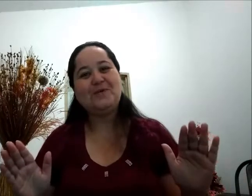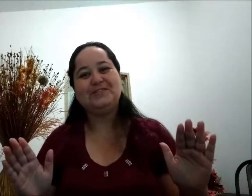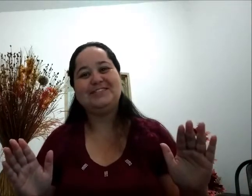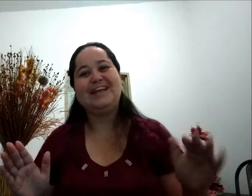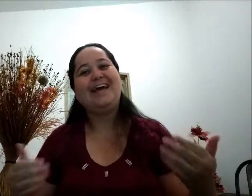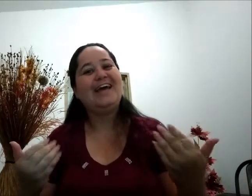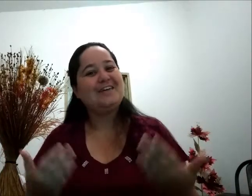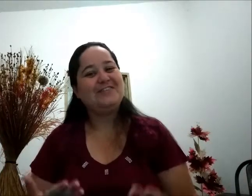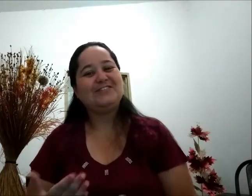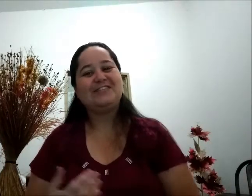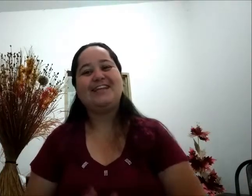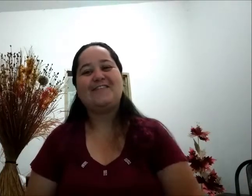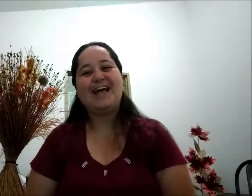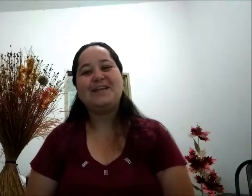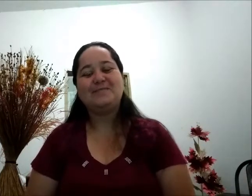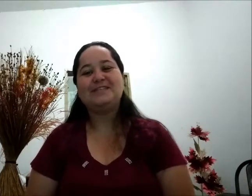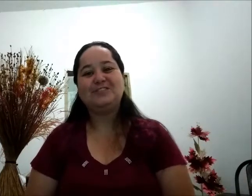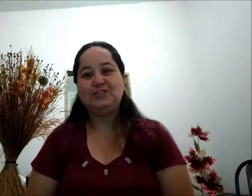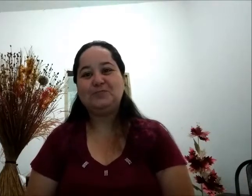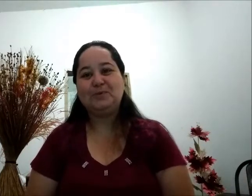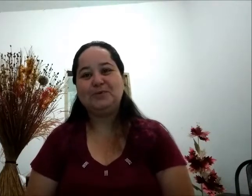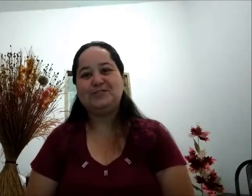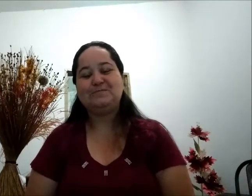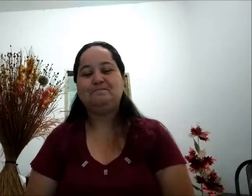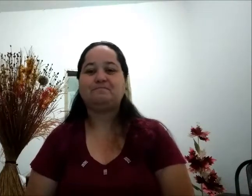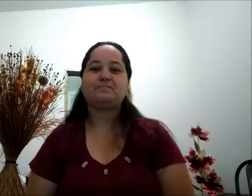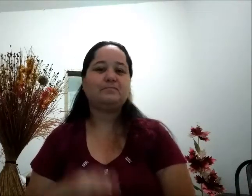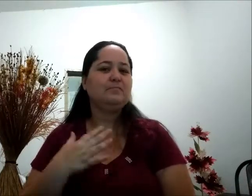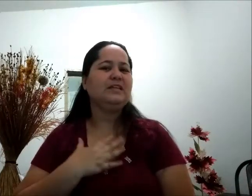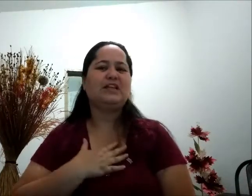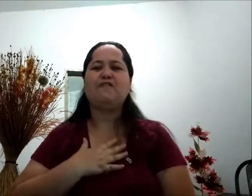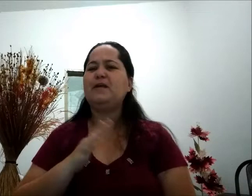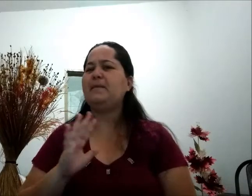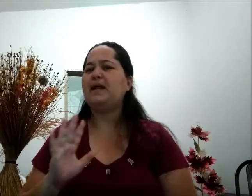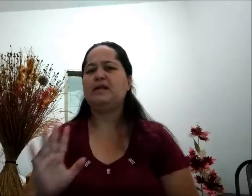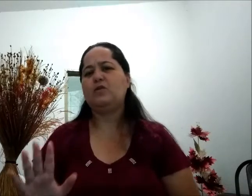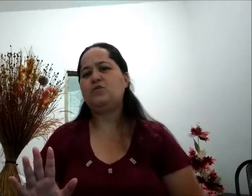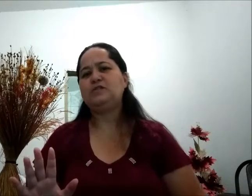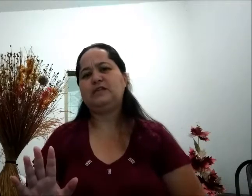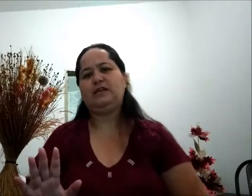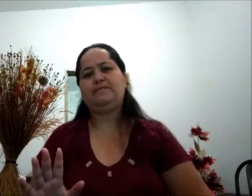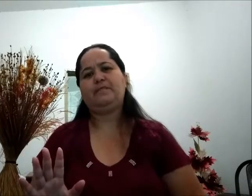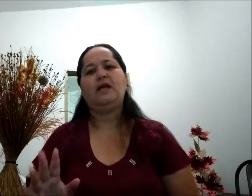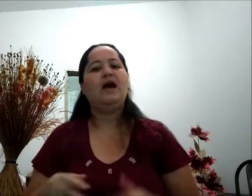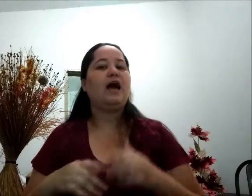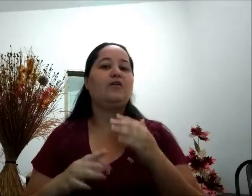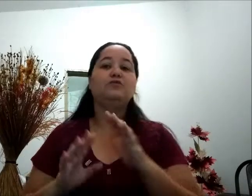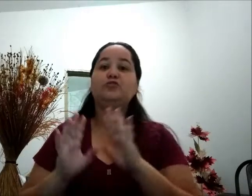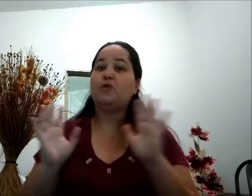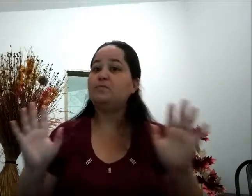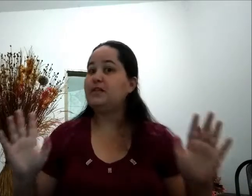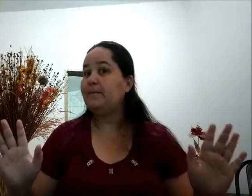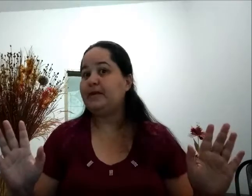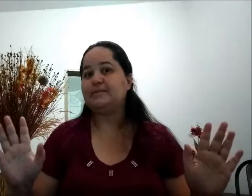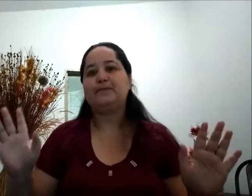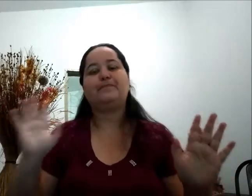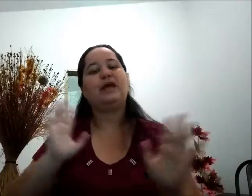pode, né? Mas o sinal na Libras a gente pode. Então, eu falei para ela, não gostei. Aí, continuamos na mesma, as